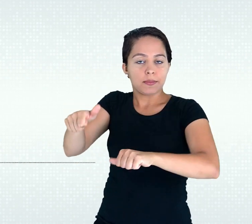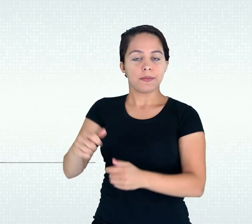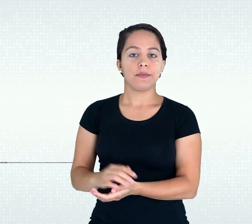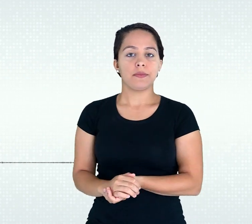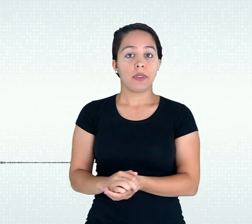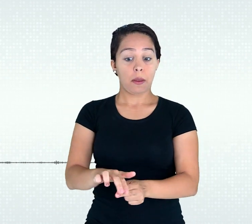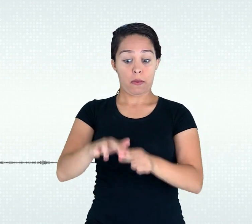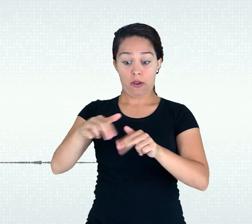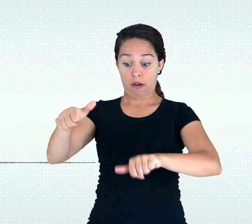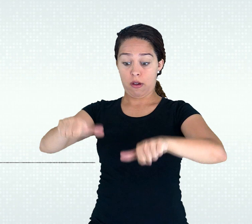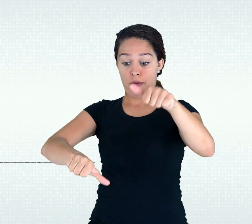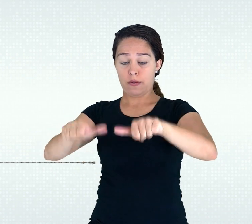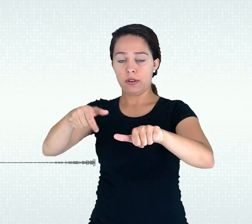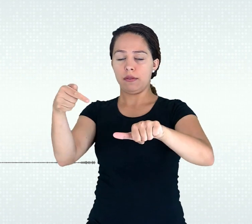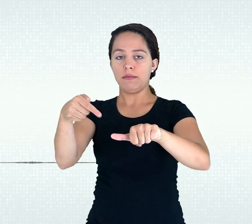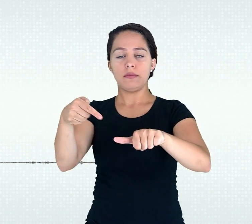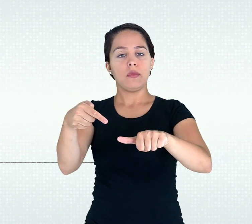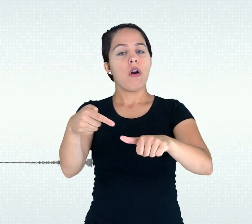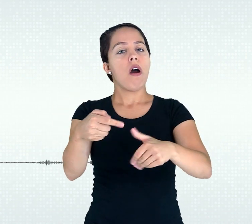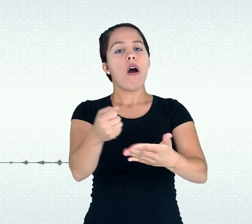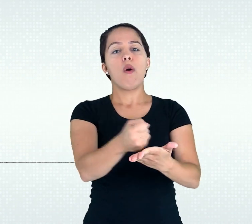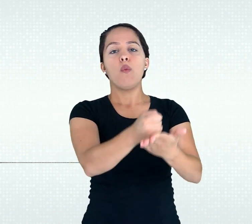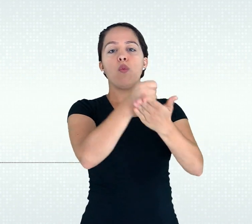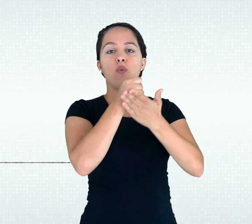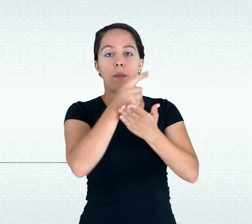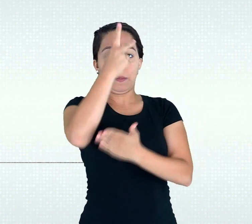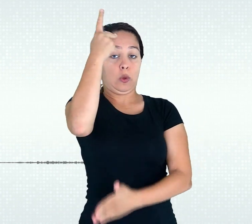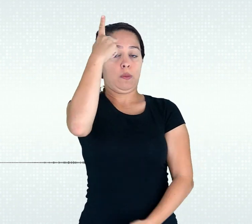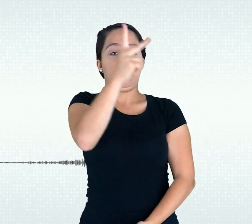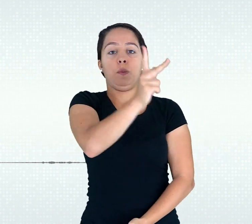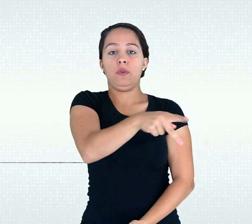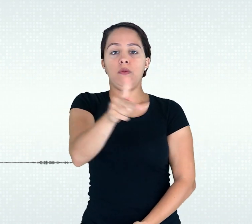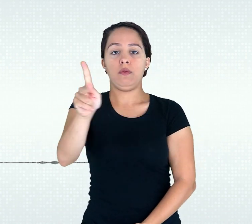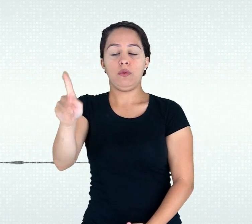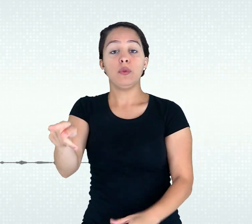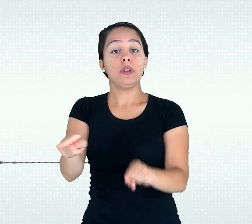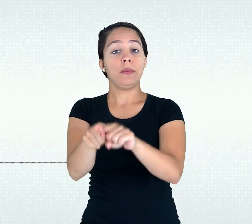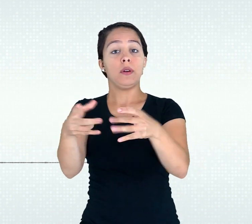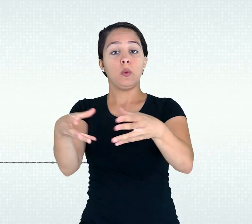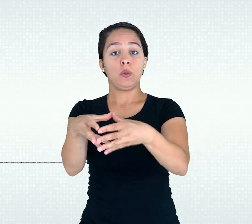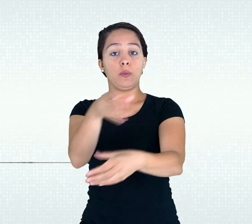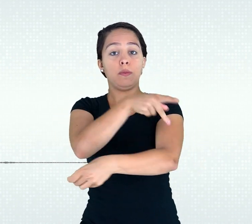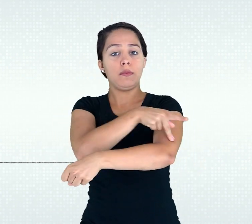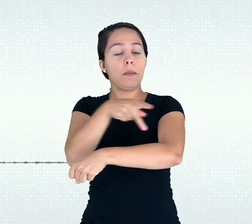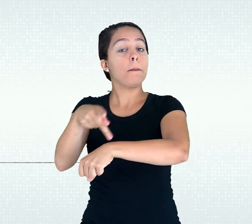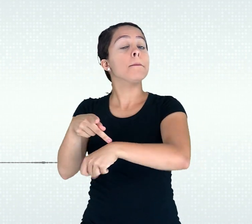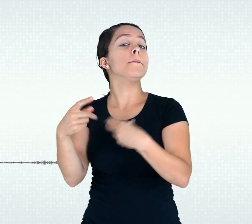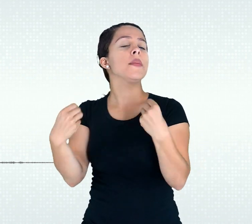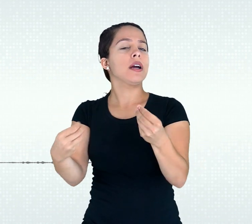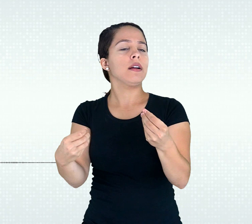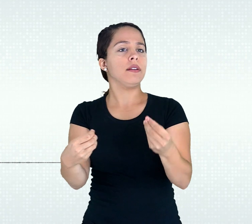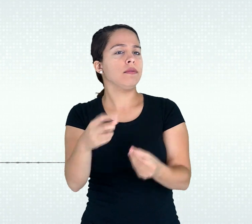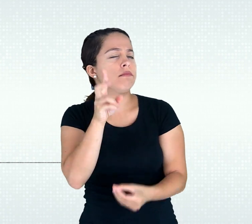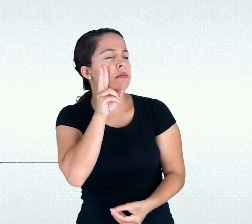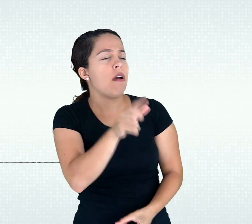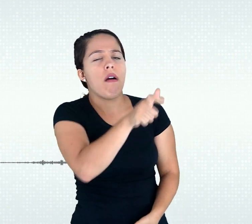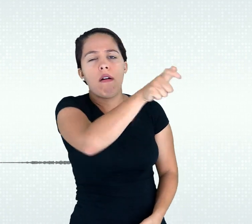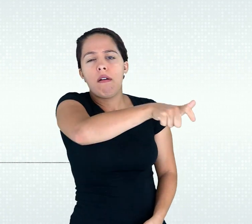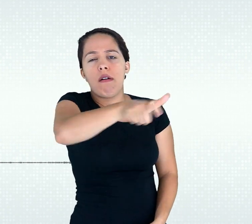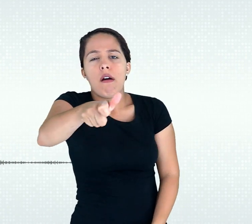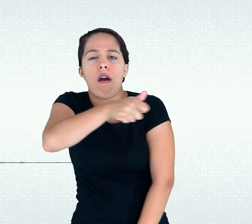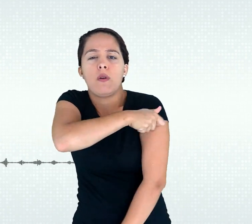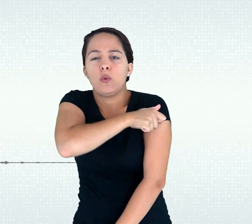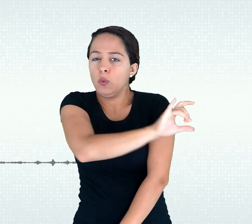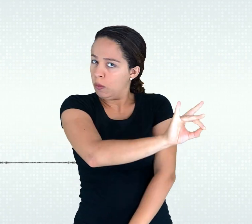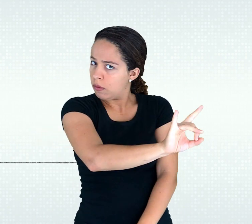dessa forma a avaliação subsidia docente e equipe pedagógica na percepção das